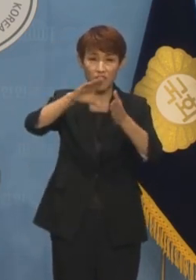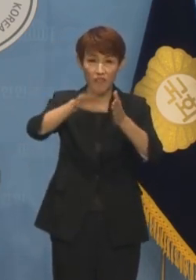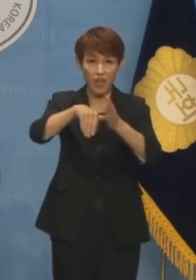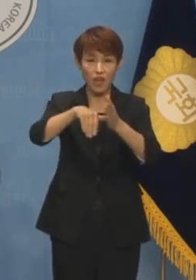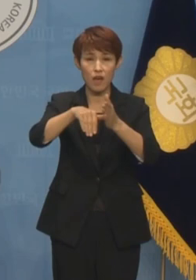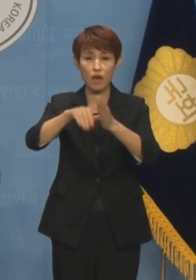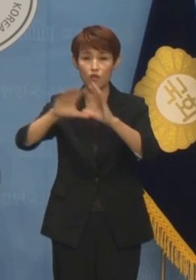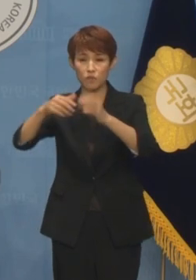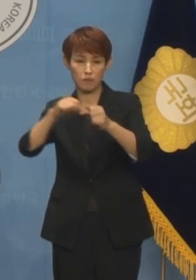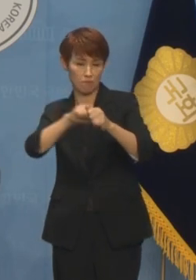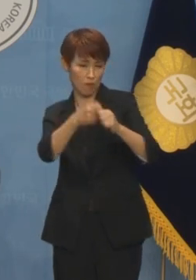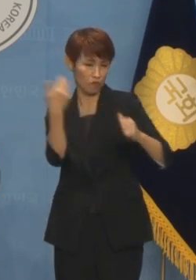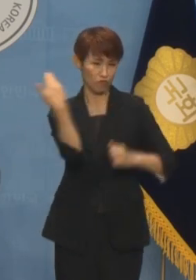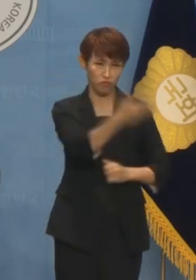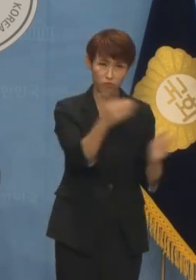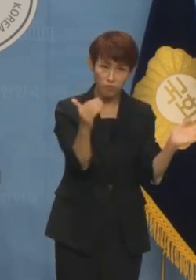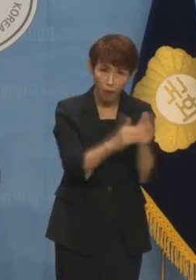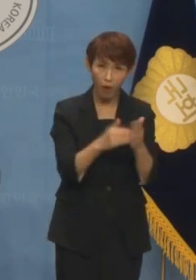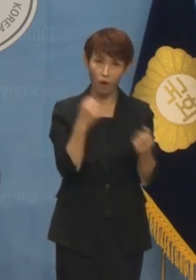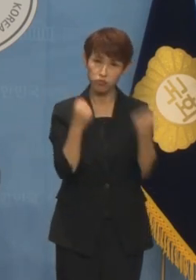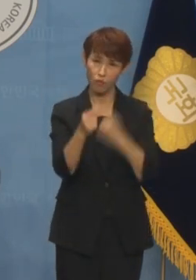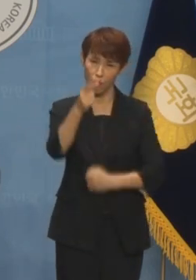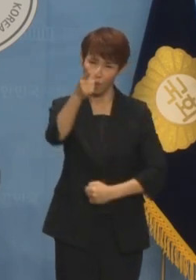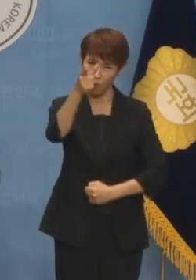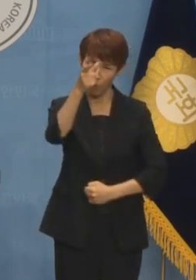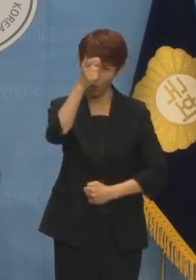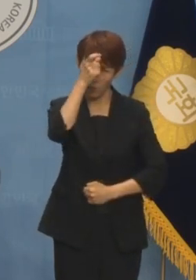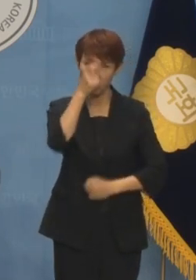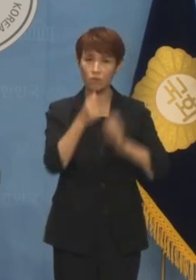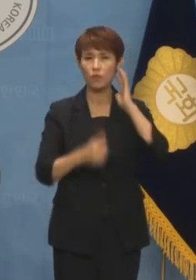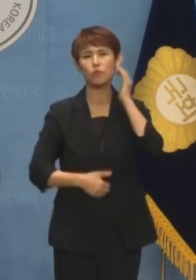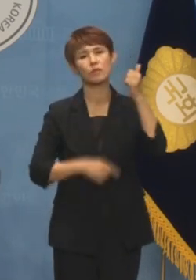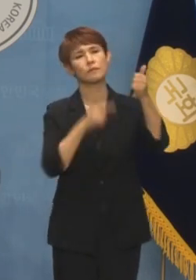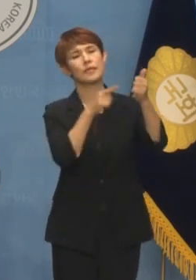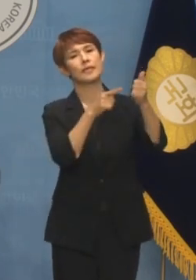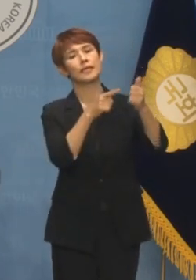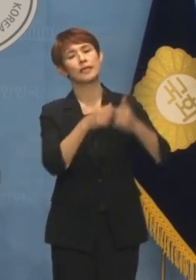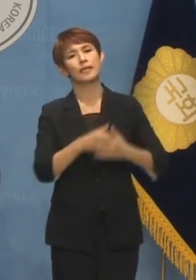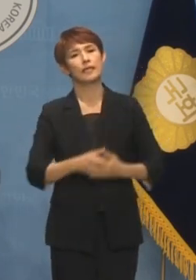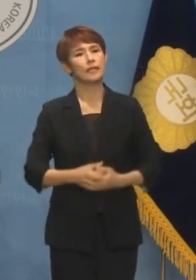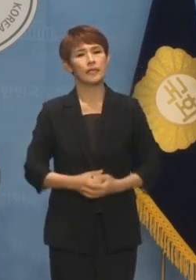회초리를 맞고도 고집을 부리는 대통령의 모습이었습니다.